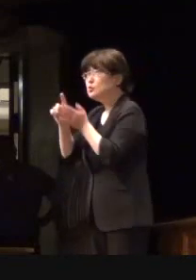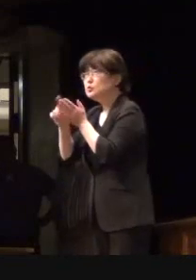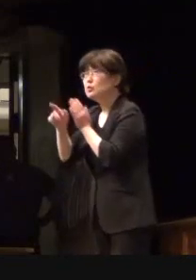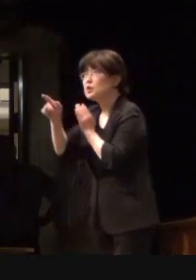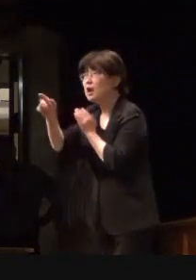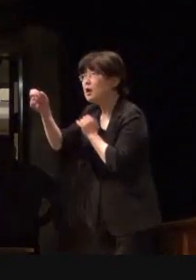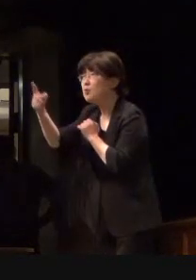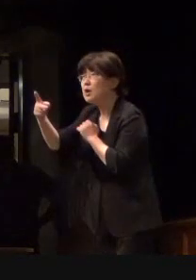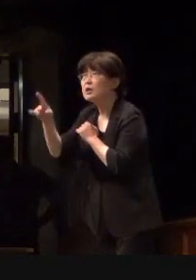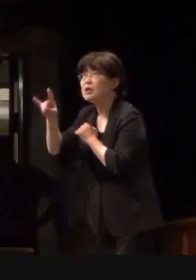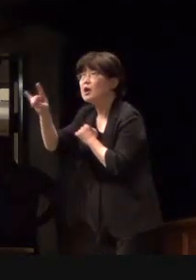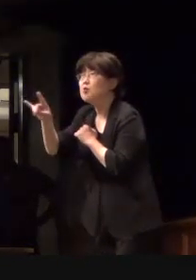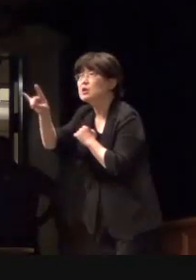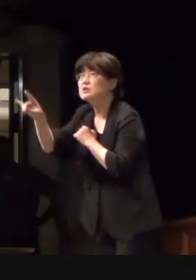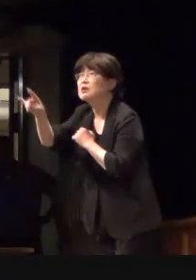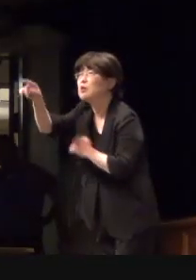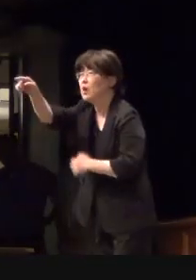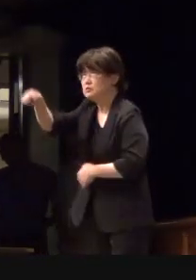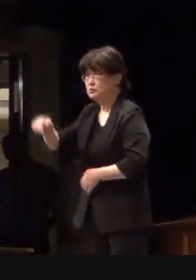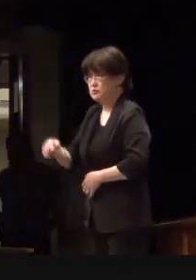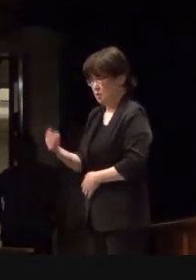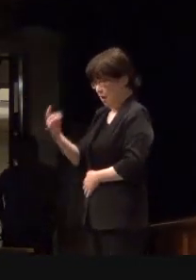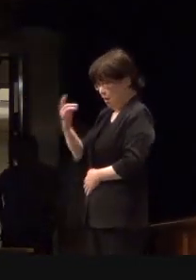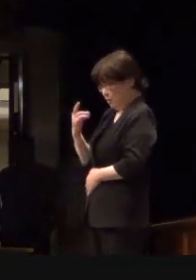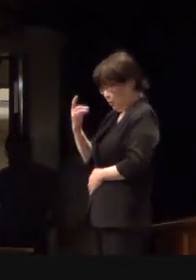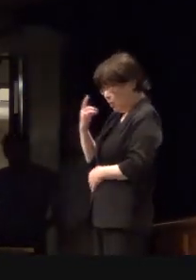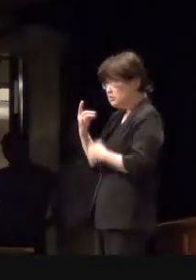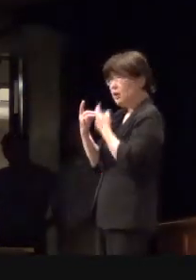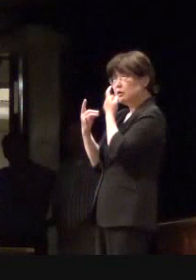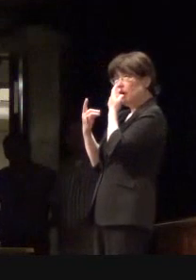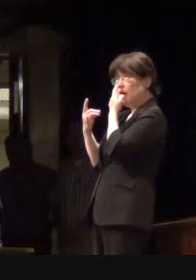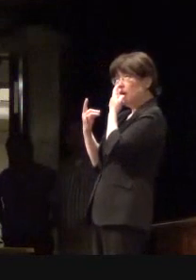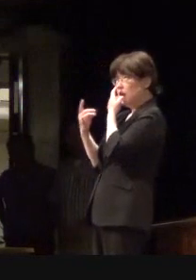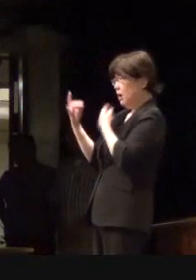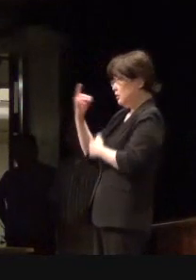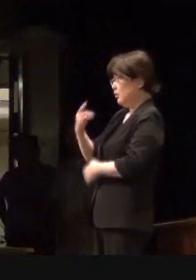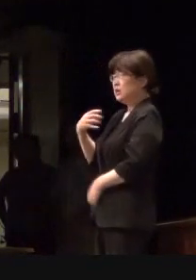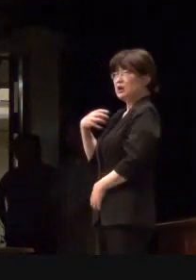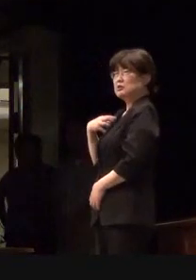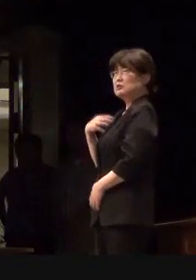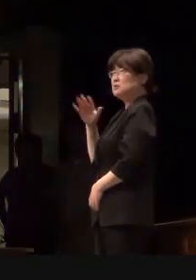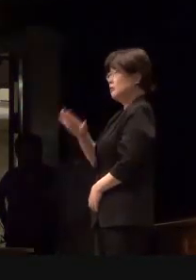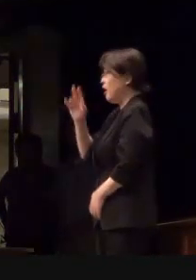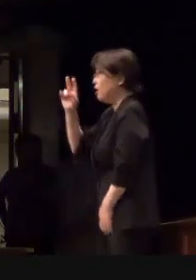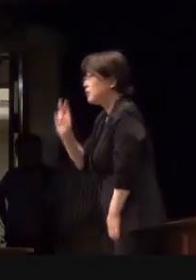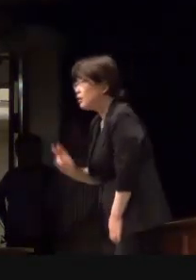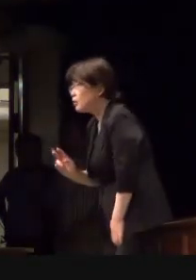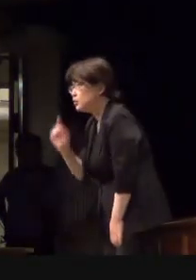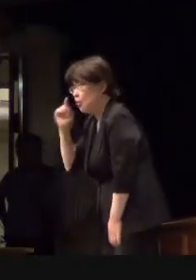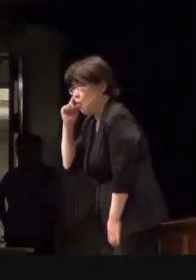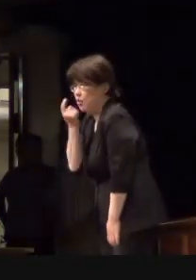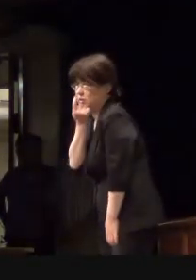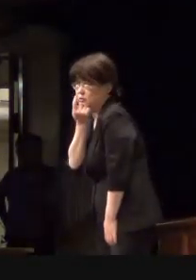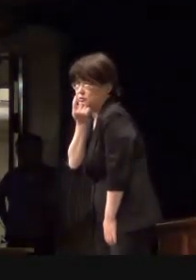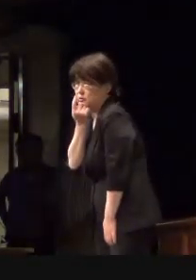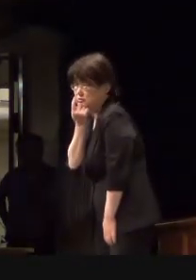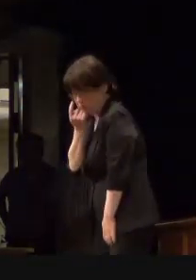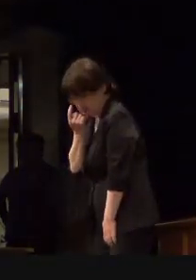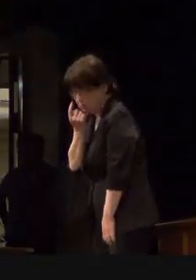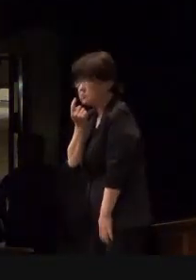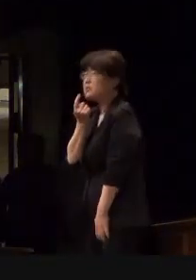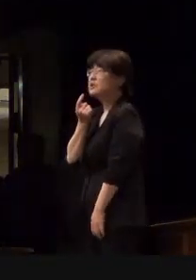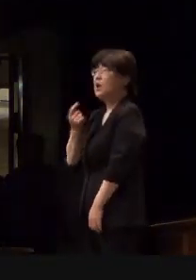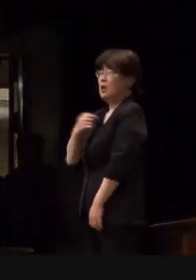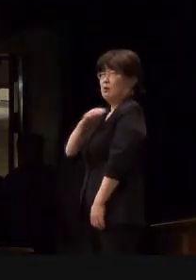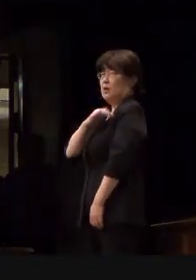。騙されたことに関しては騙された責任があるだろうと思います。そして